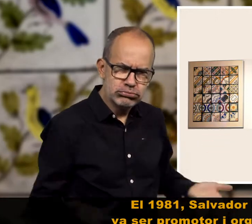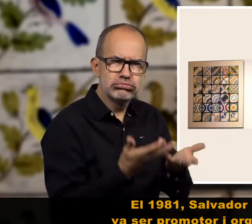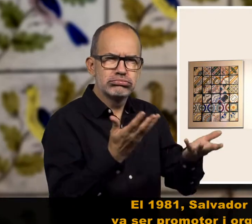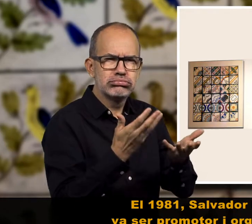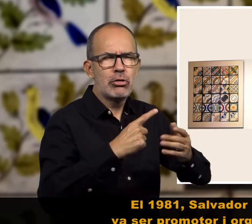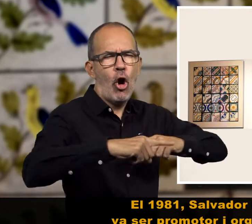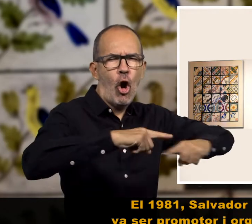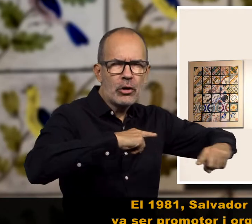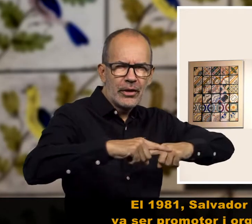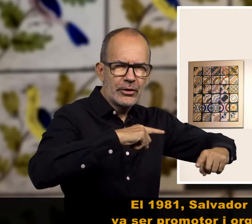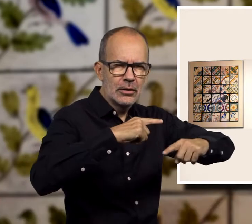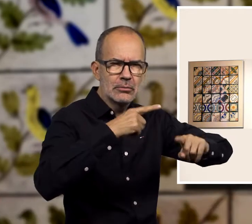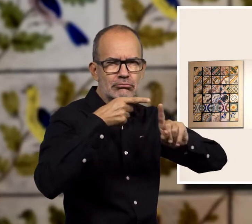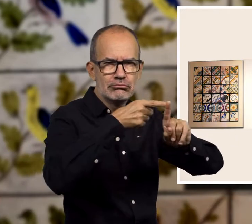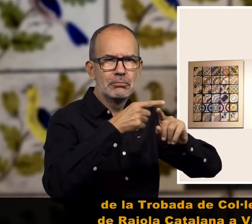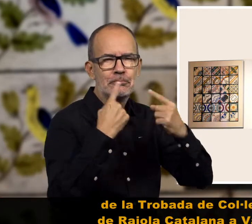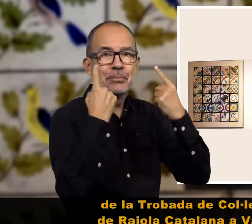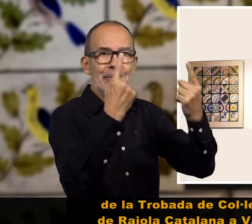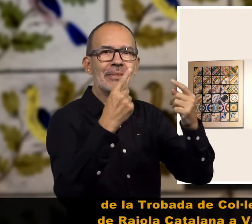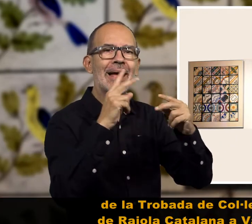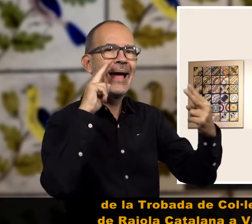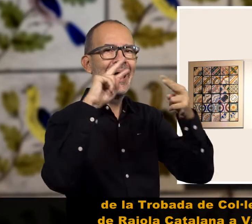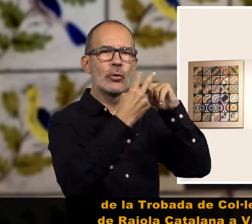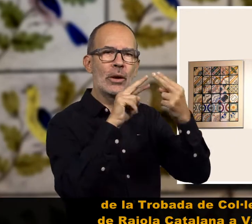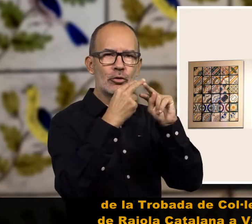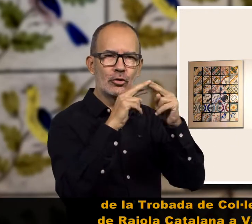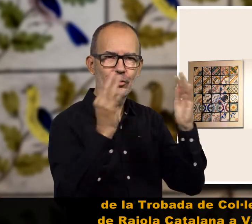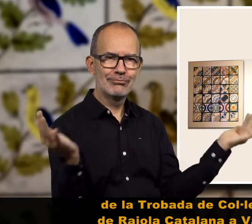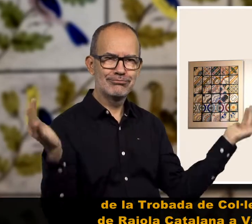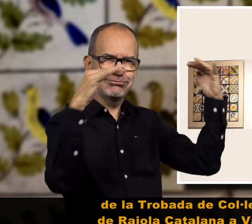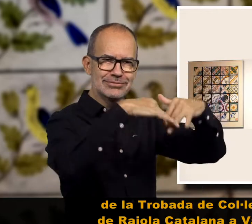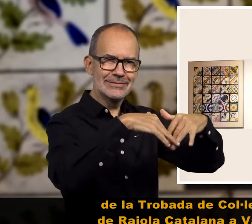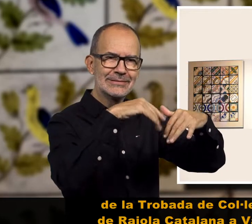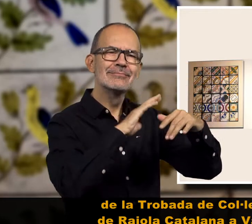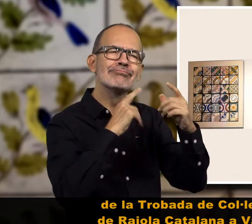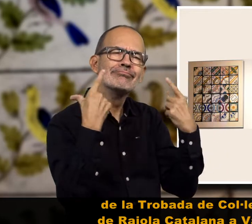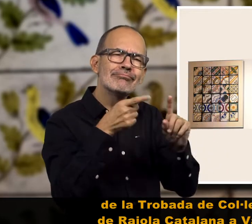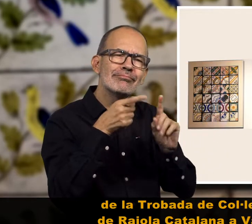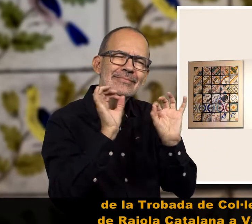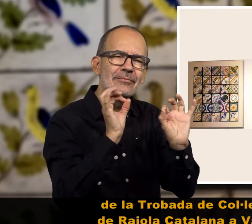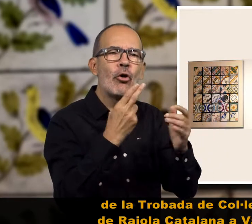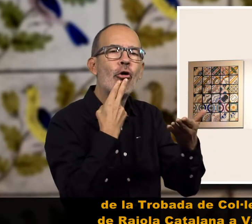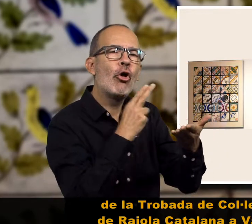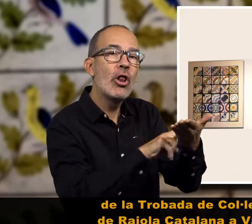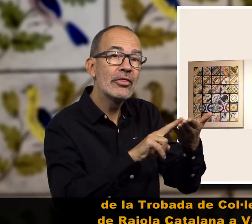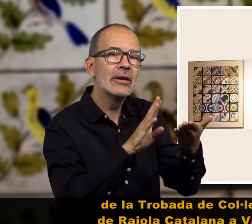El 1981, Salvador Miquel va ser promotor i organitzador de la trobada de col·leccionistes a Rajola